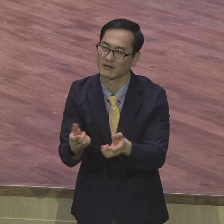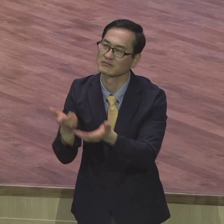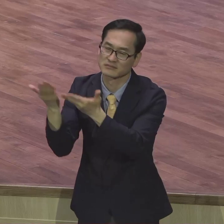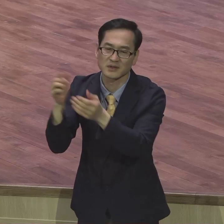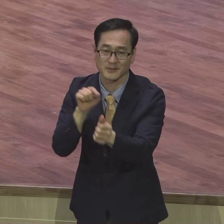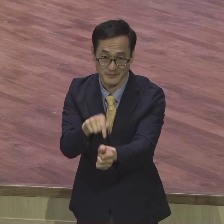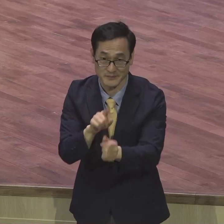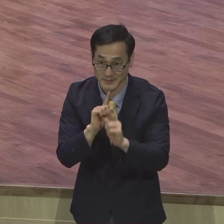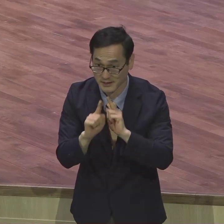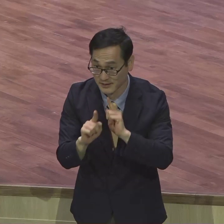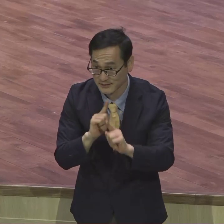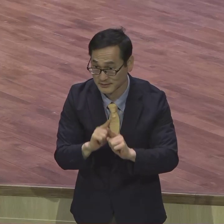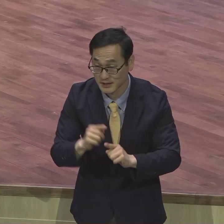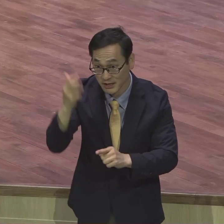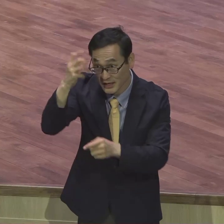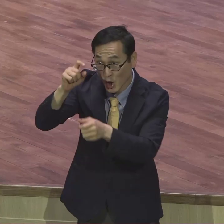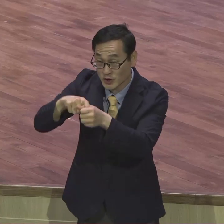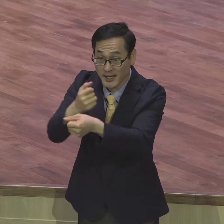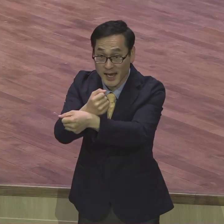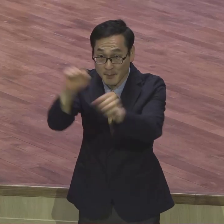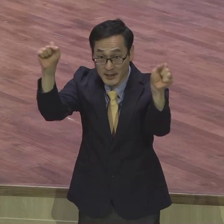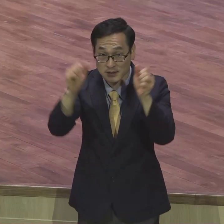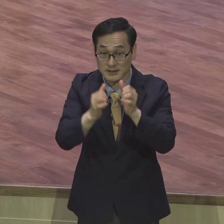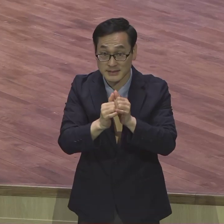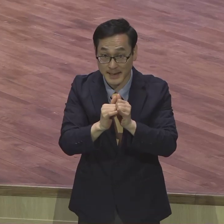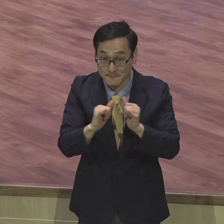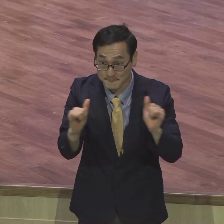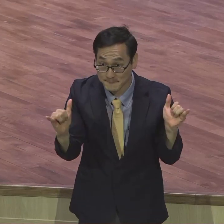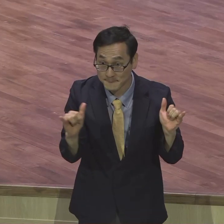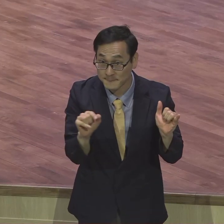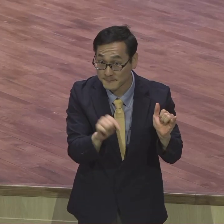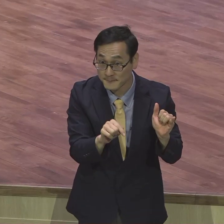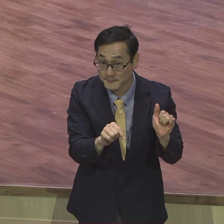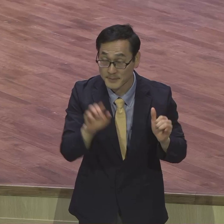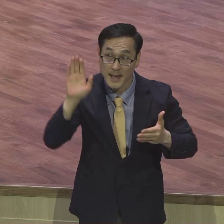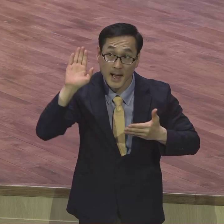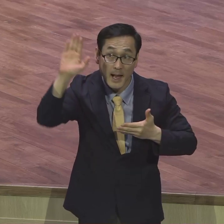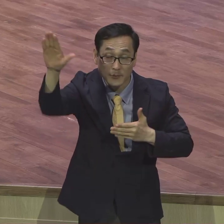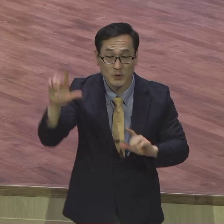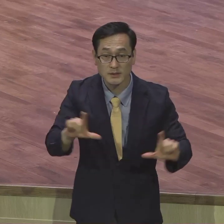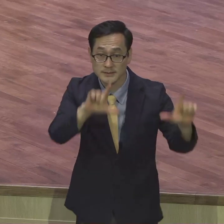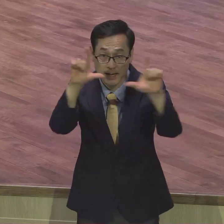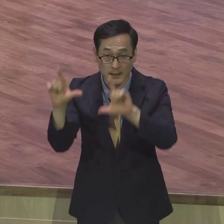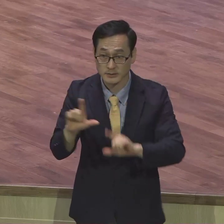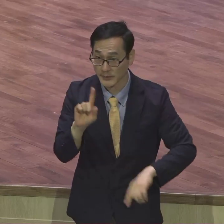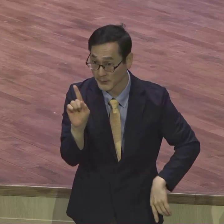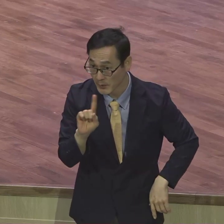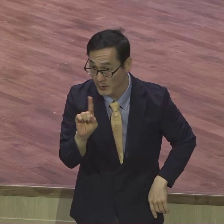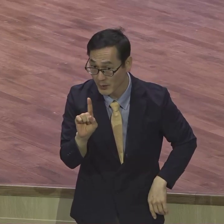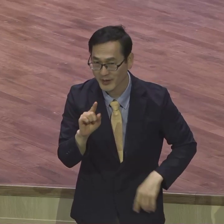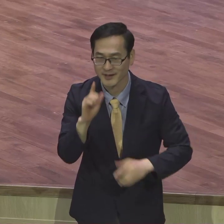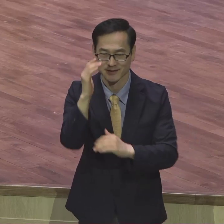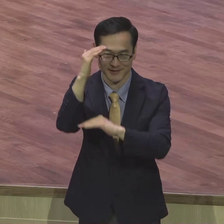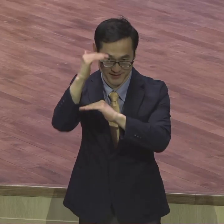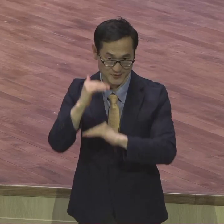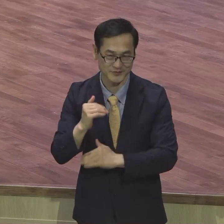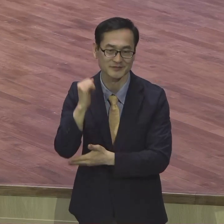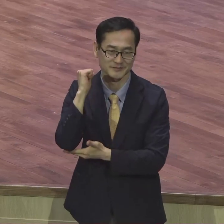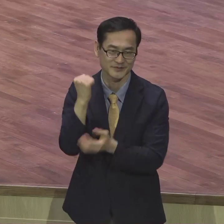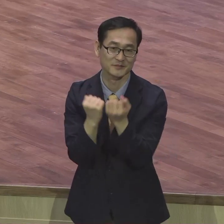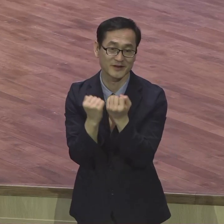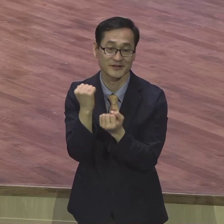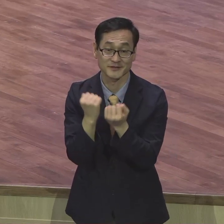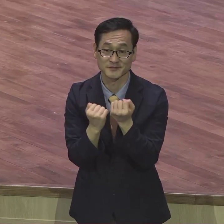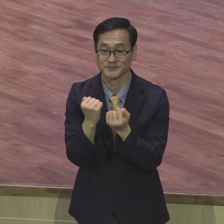영적 해방된 자가 어떤 삶을 이제 살아야 되는지에 대해서 밝혀주고